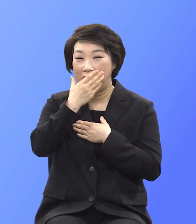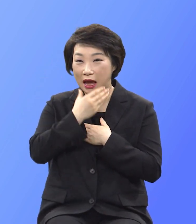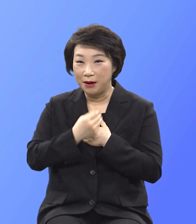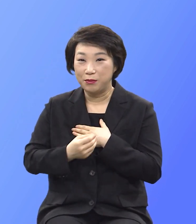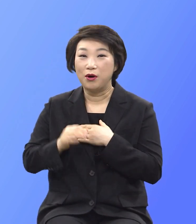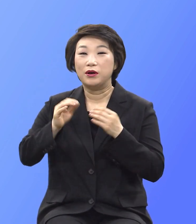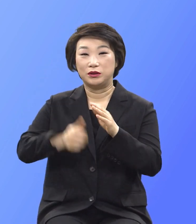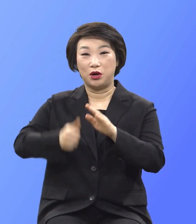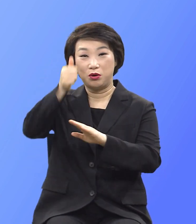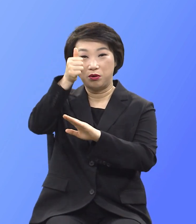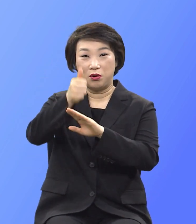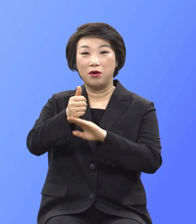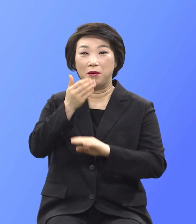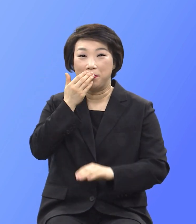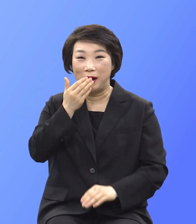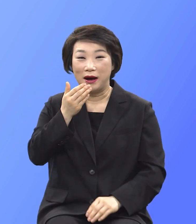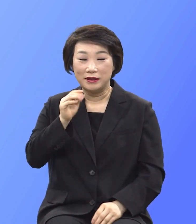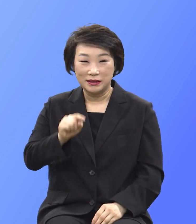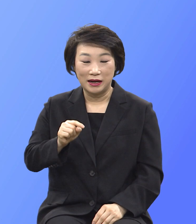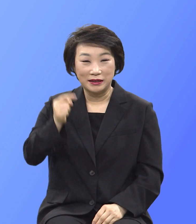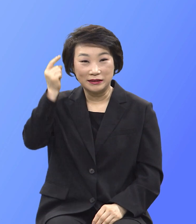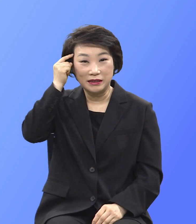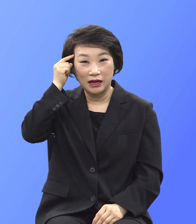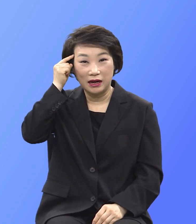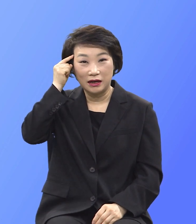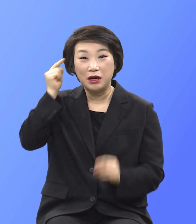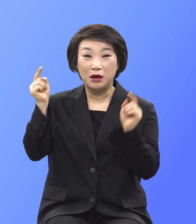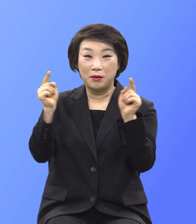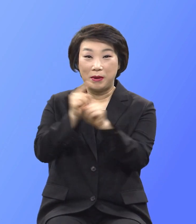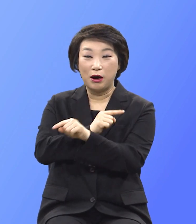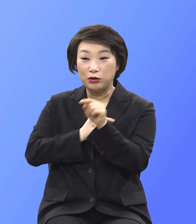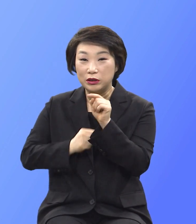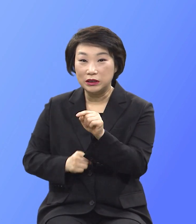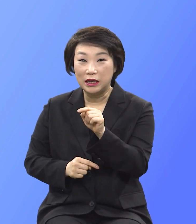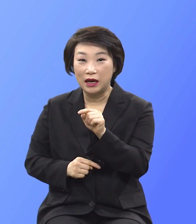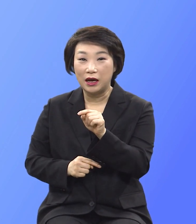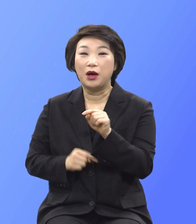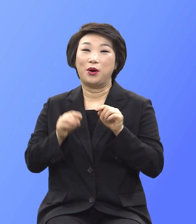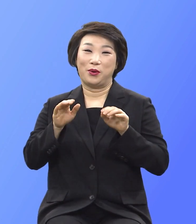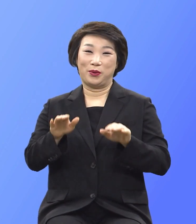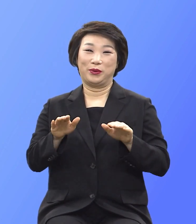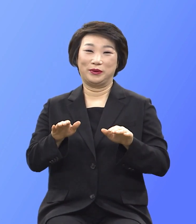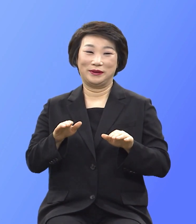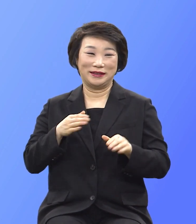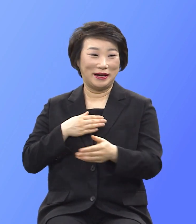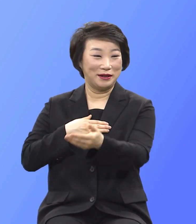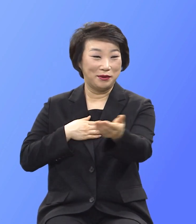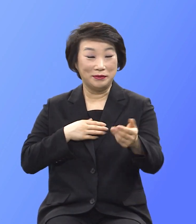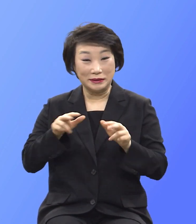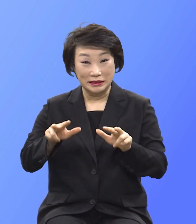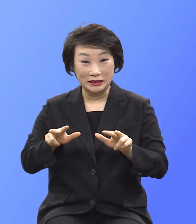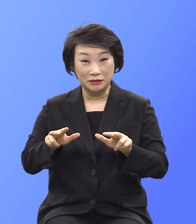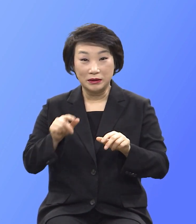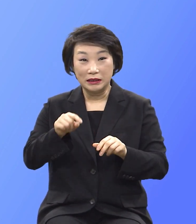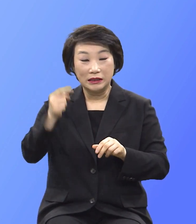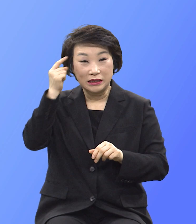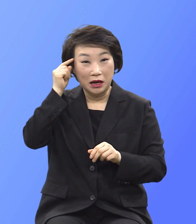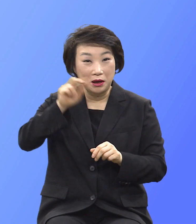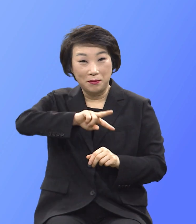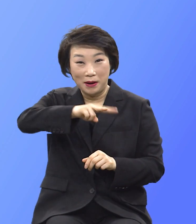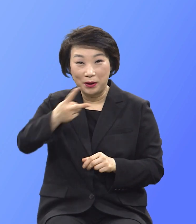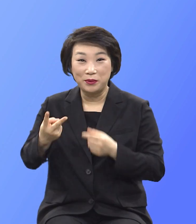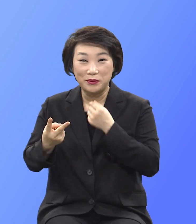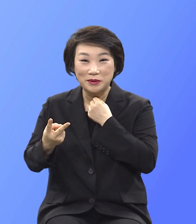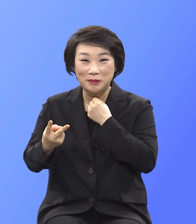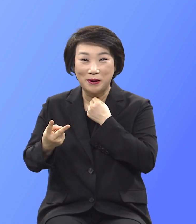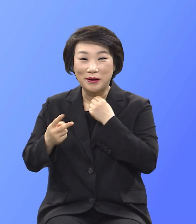행복하고 성공할 수 있도록 생각을 바꾸는 것이 오늘 여러분들이 지금 그 생각을